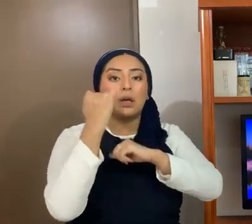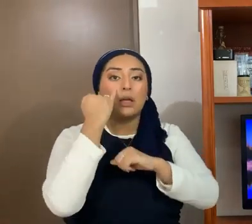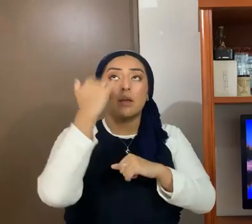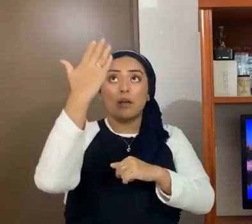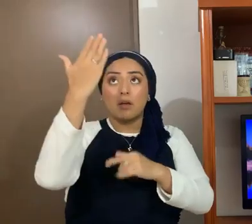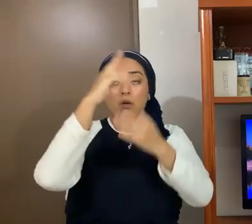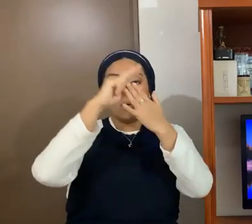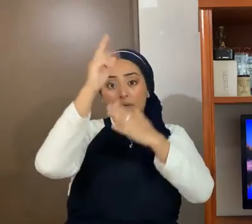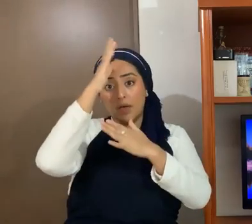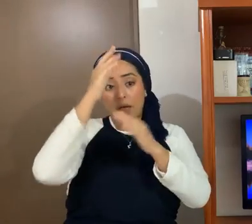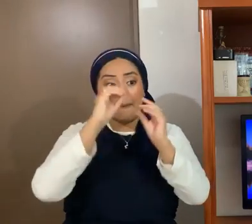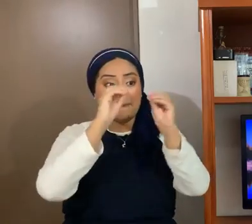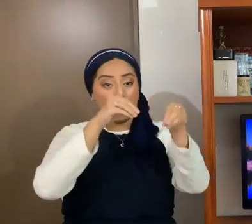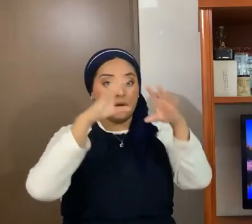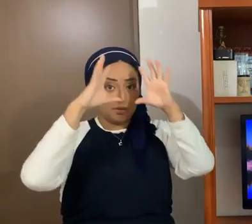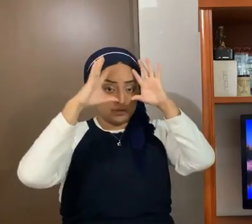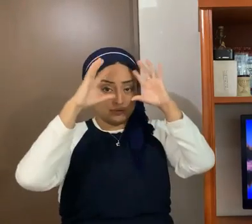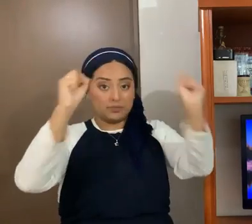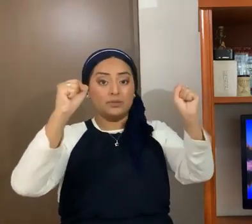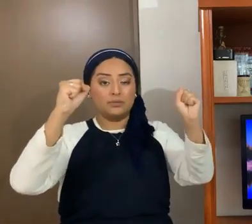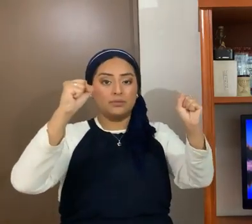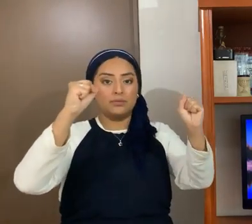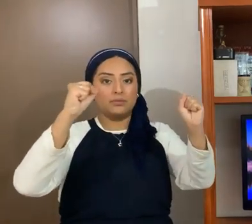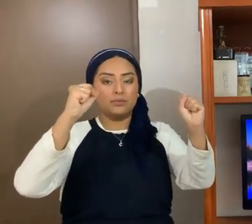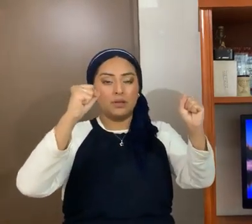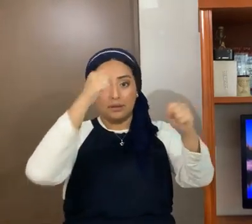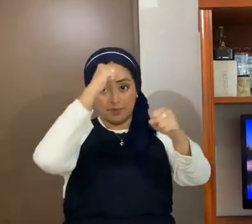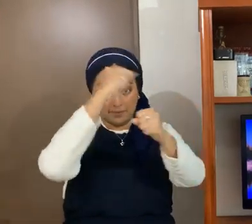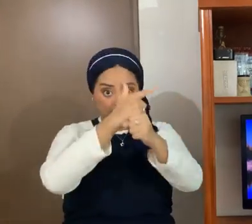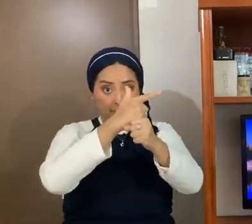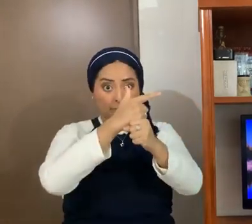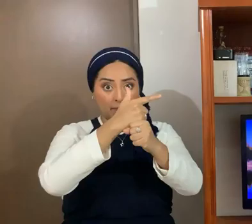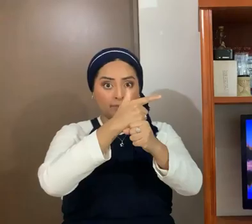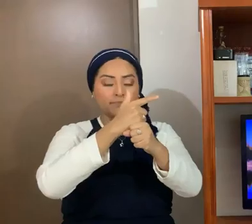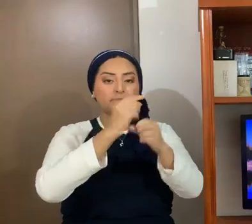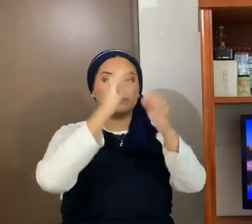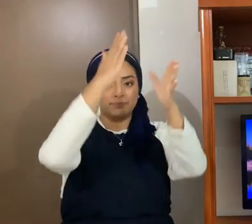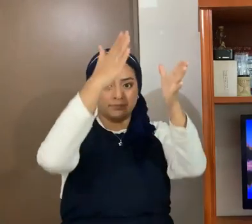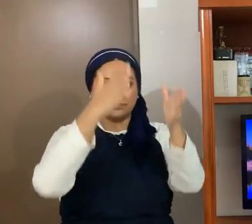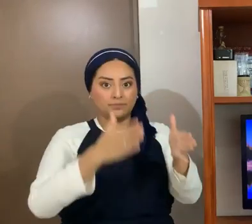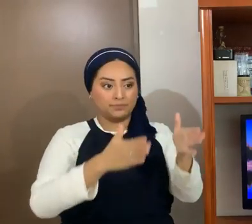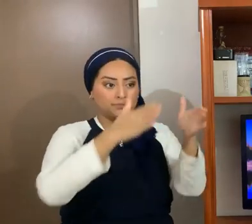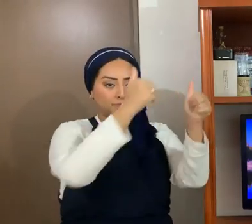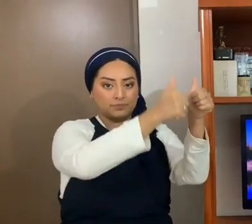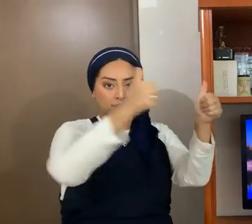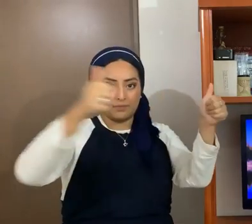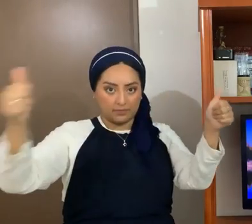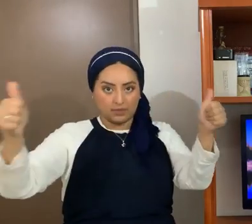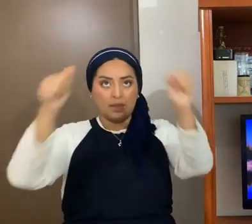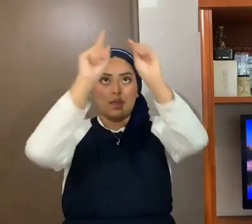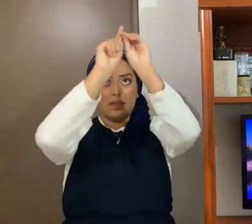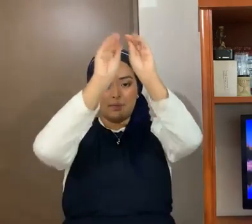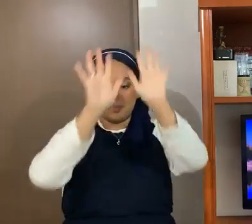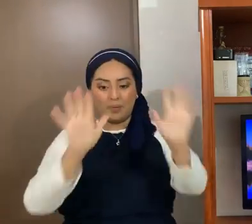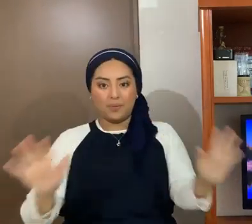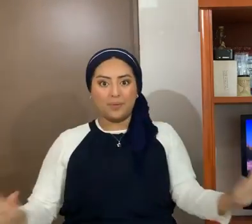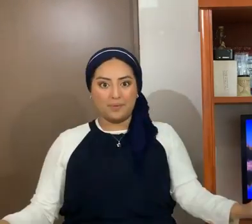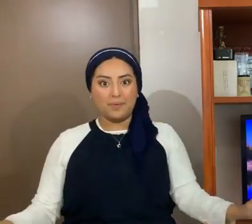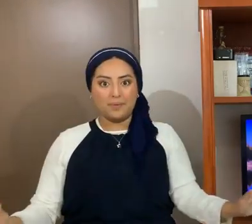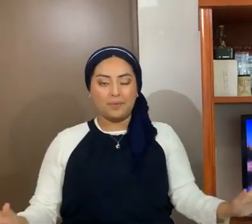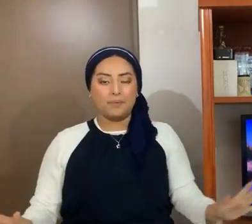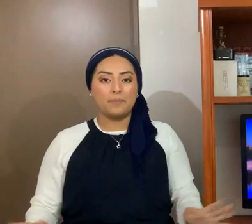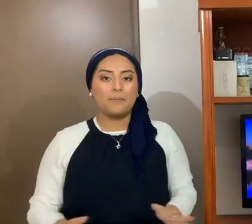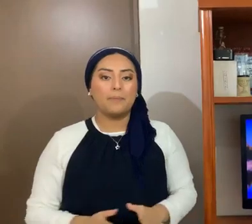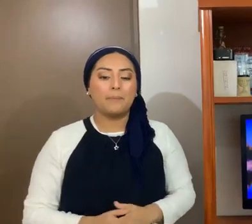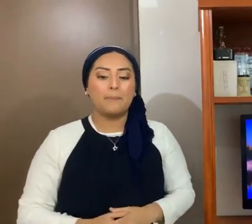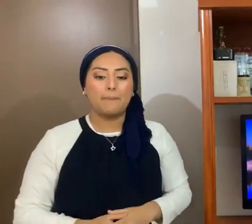Eterno pone a un príncipe, un principal, y a varios príncipes debajo, es decir, no en el mismo